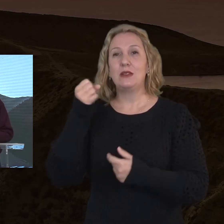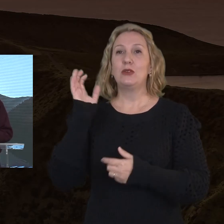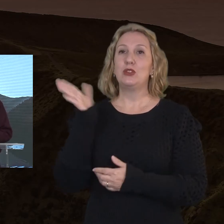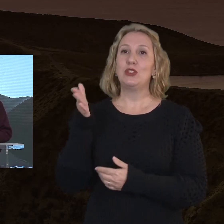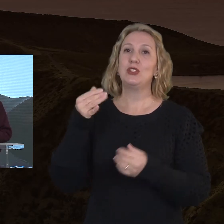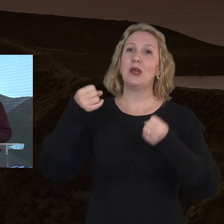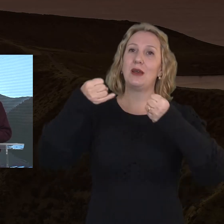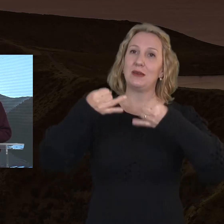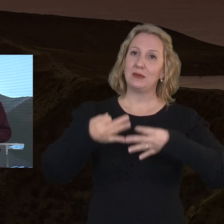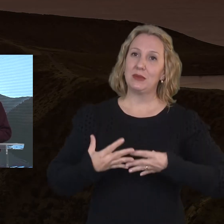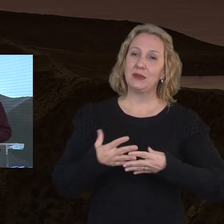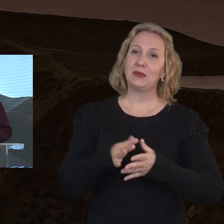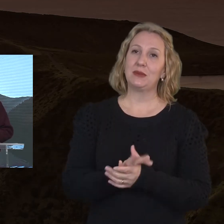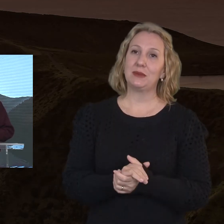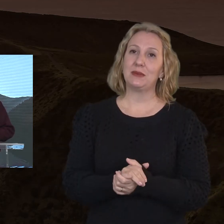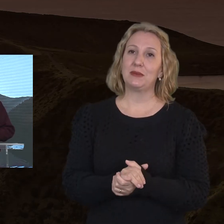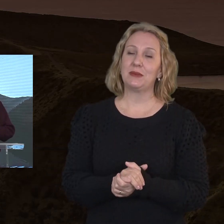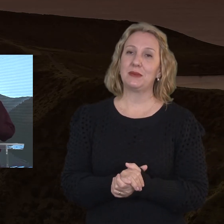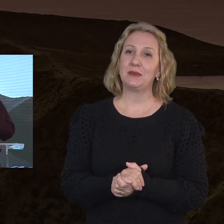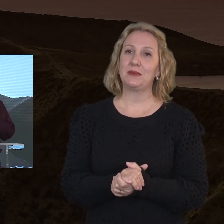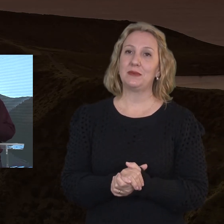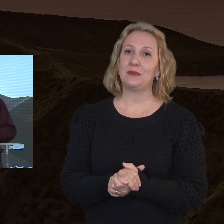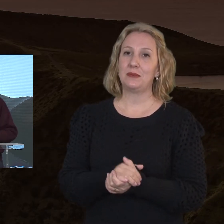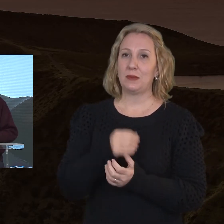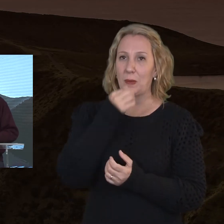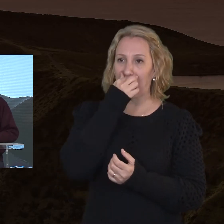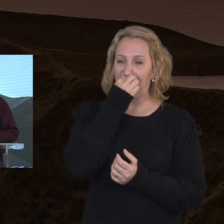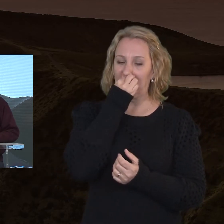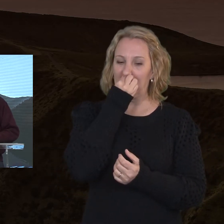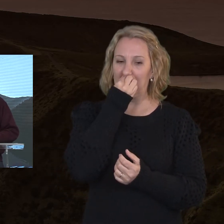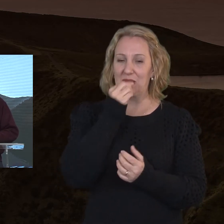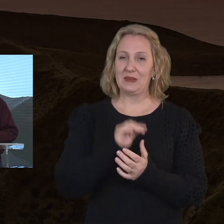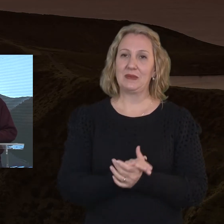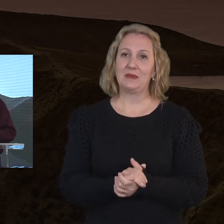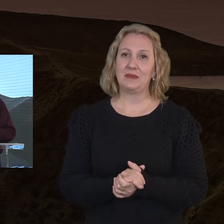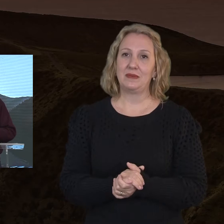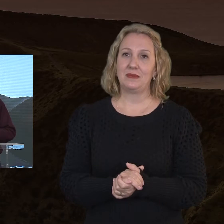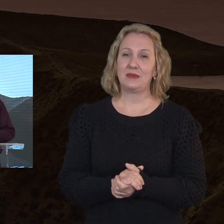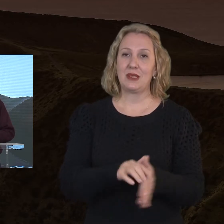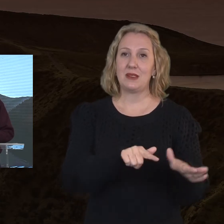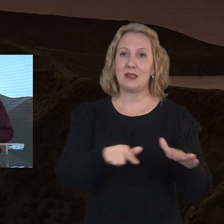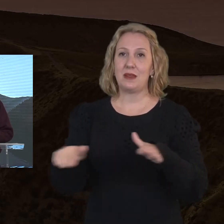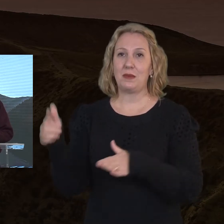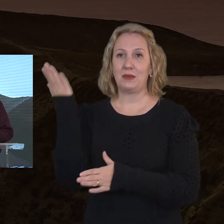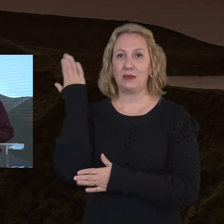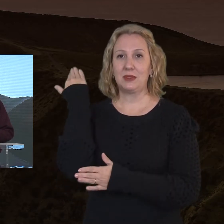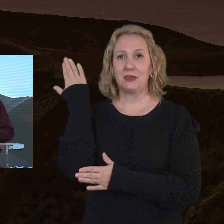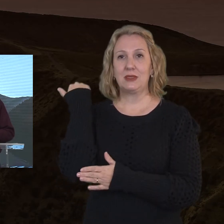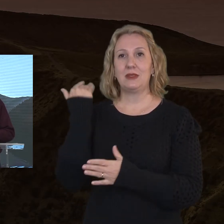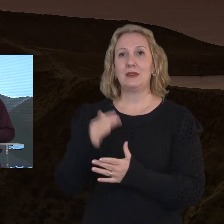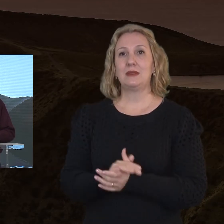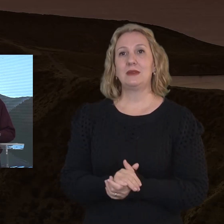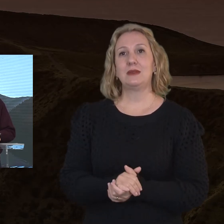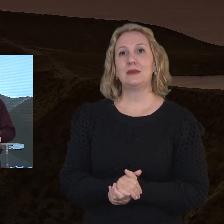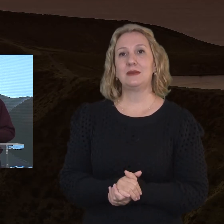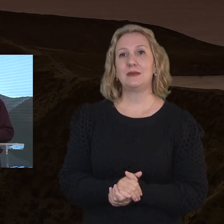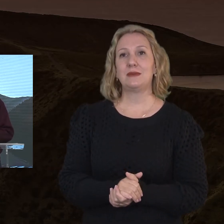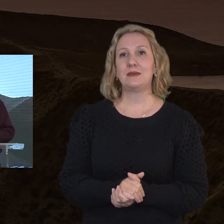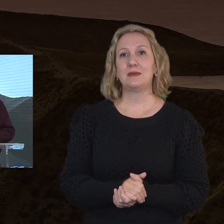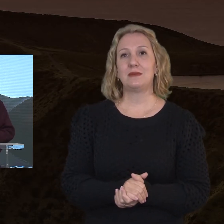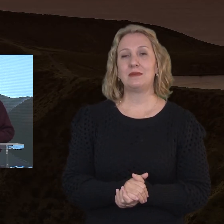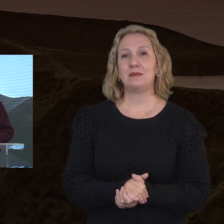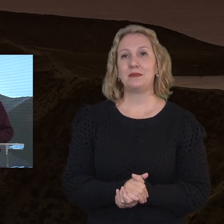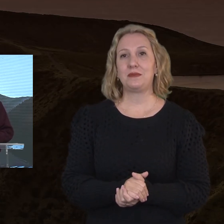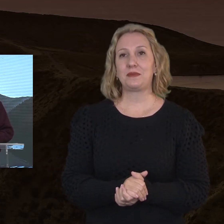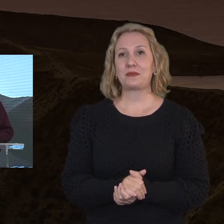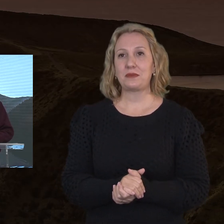completar e reforçar eu quero ler um versículo que nós lemos na semana passada aqui no e que